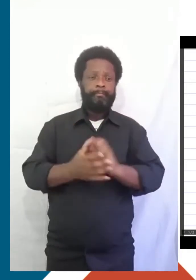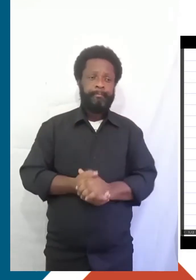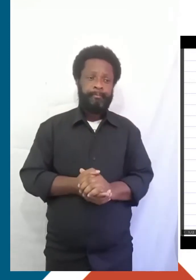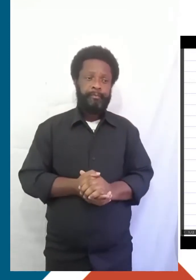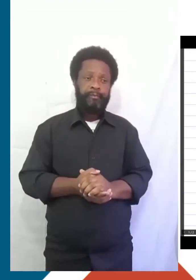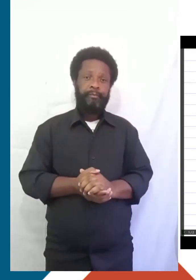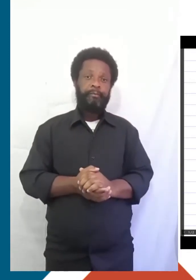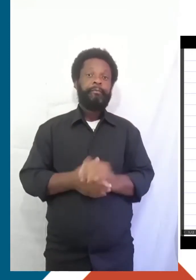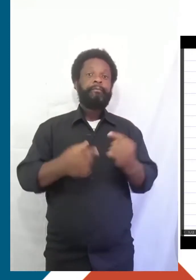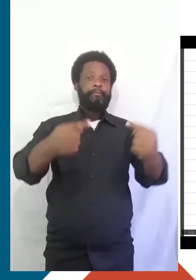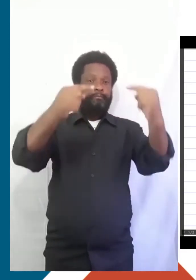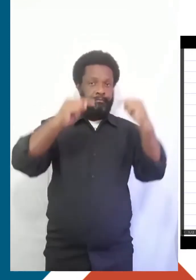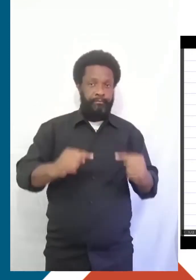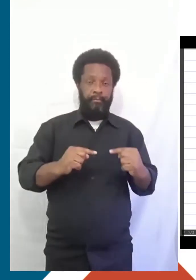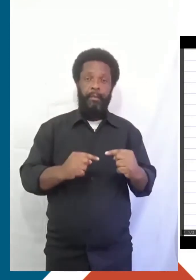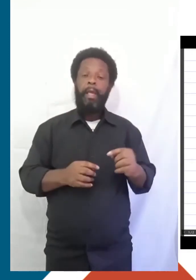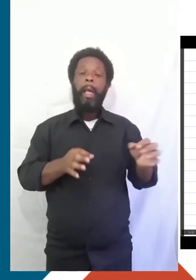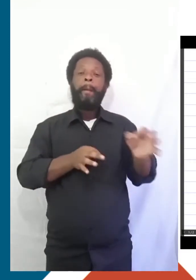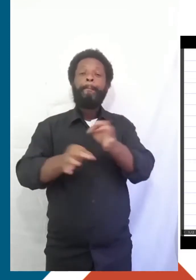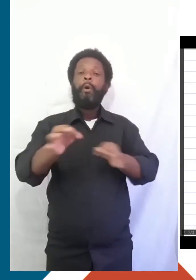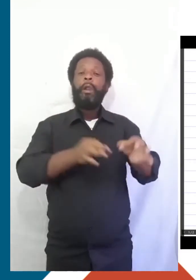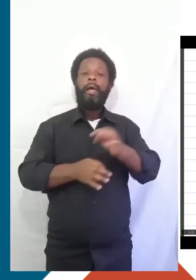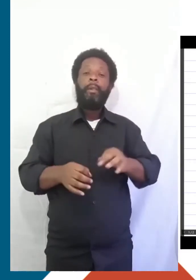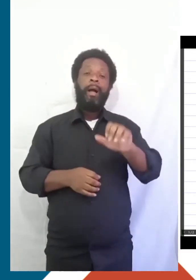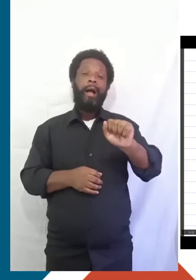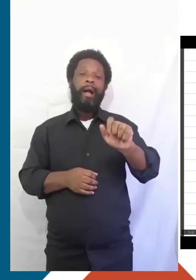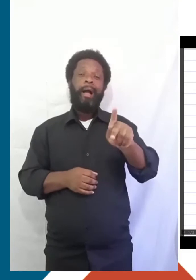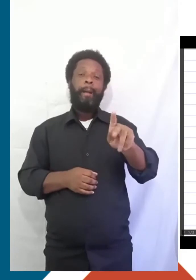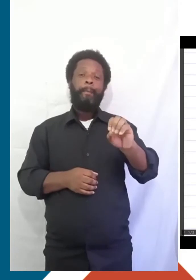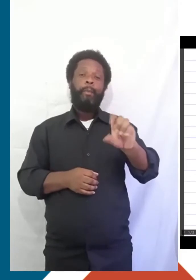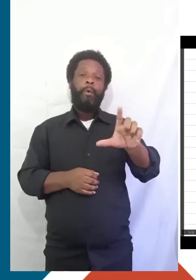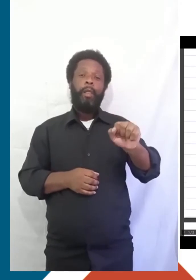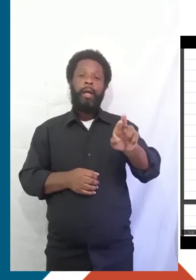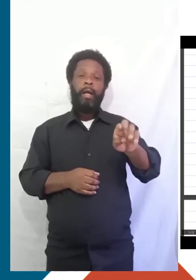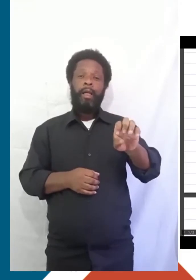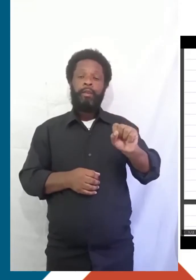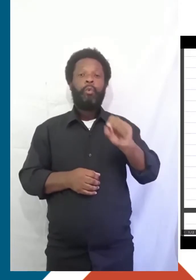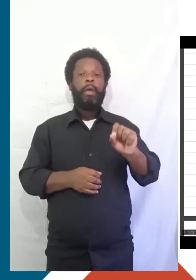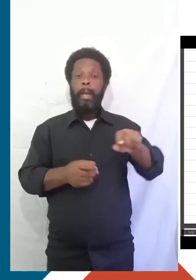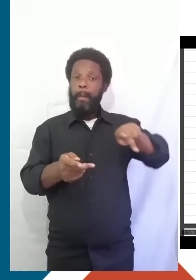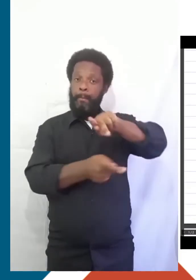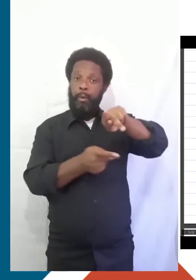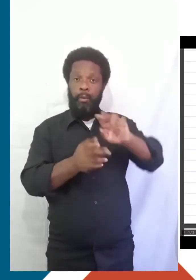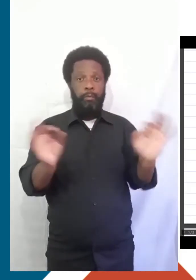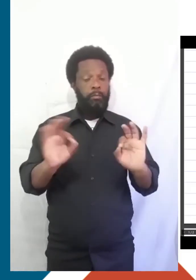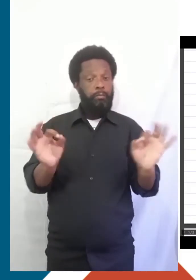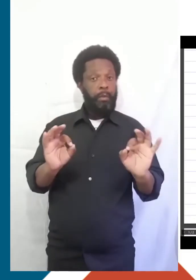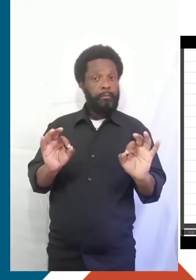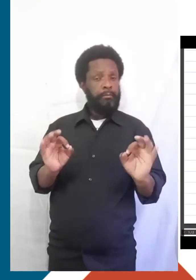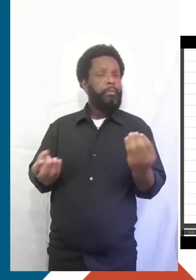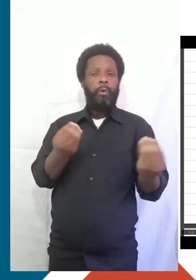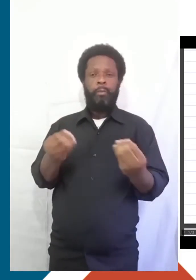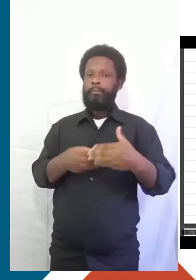variar com o tempo. E moléculas apolares, aquelas que não têm polos. O